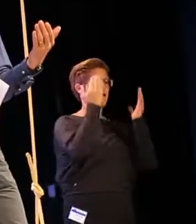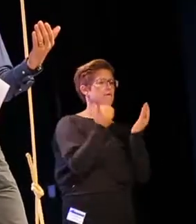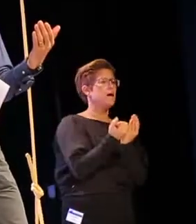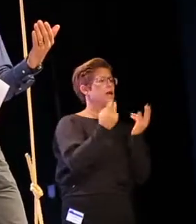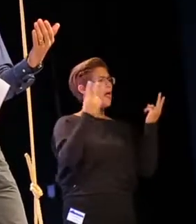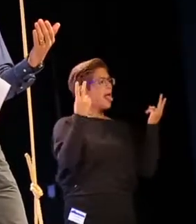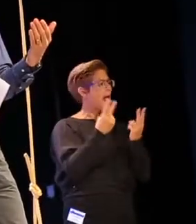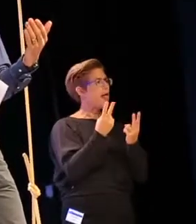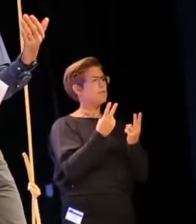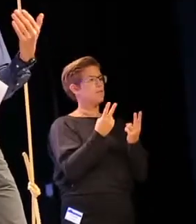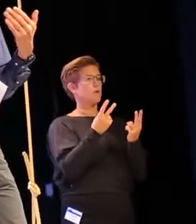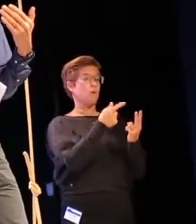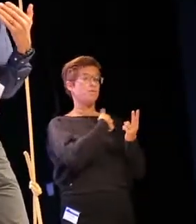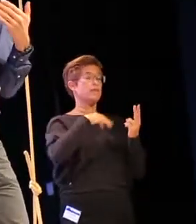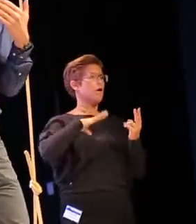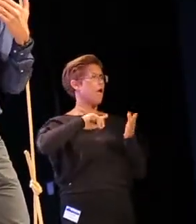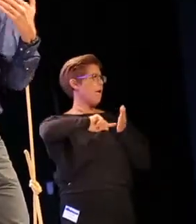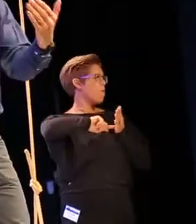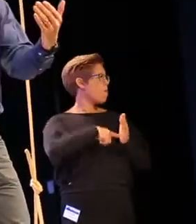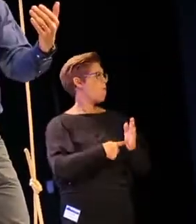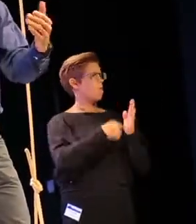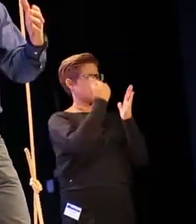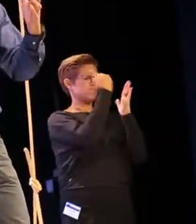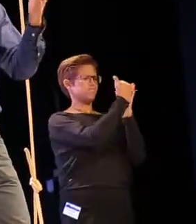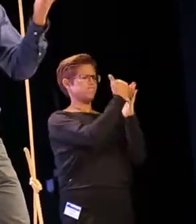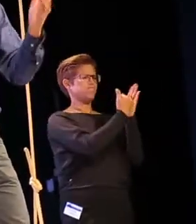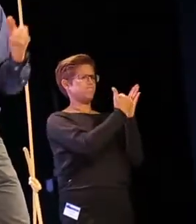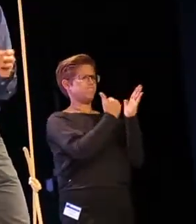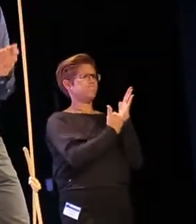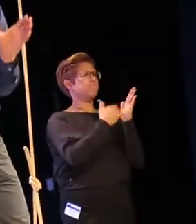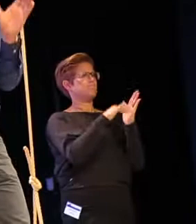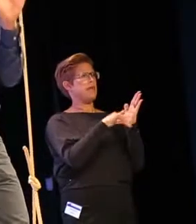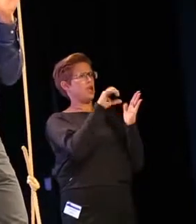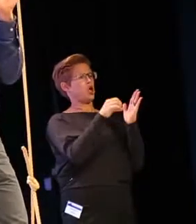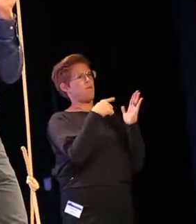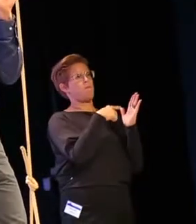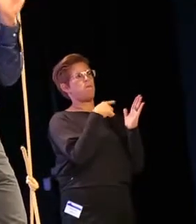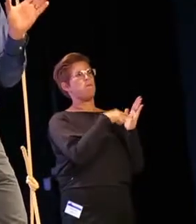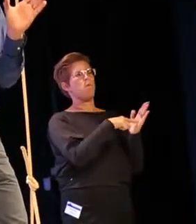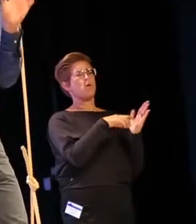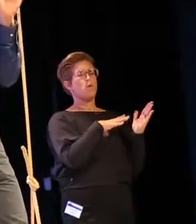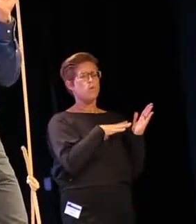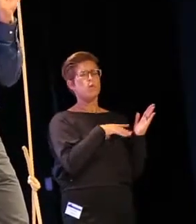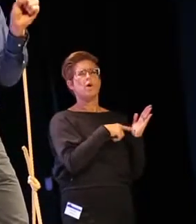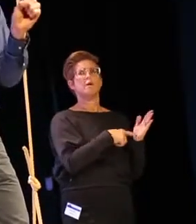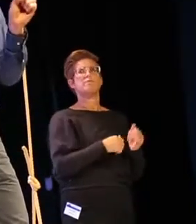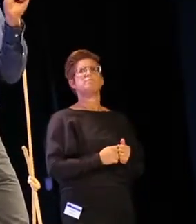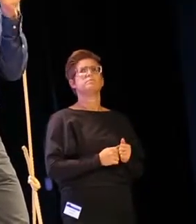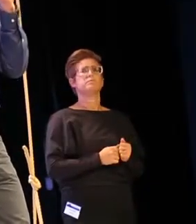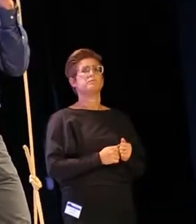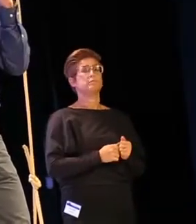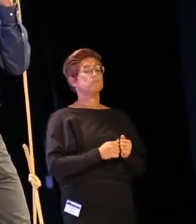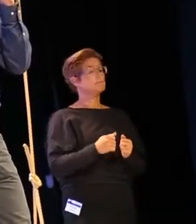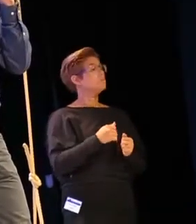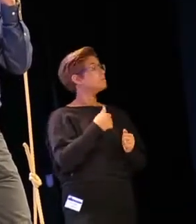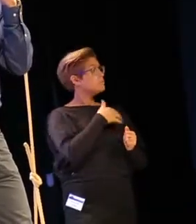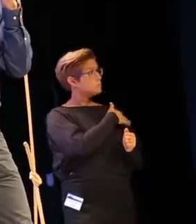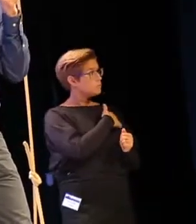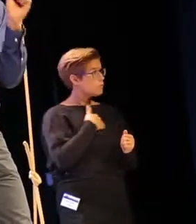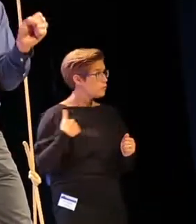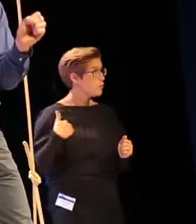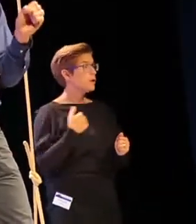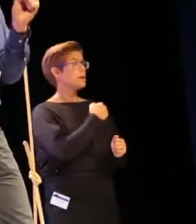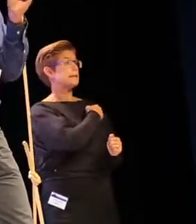enorm framgång. Nu ska ju förstås det här då implementeras, och det är den stora utmaningen. Men statsrådschefer har kämpat med det här, och de